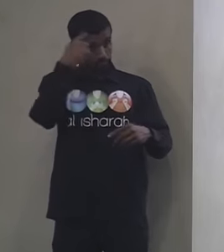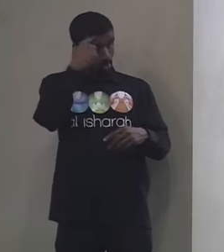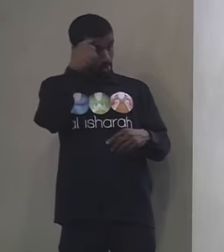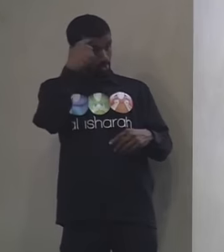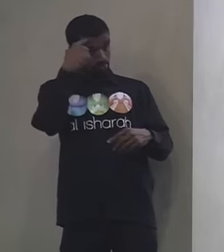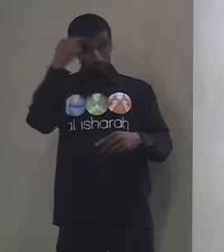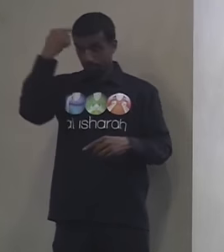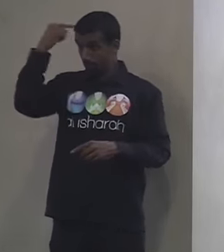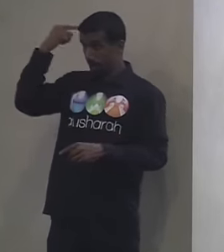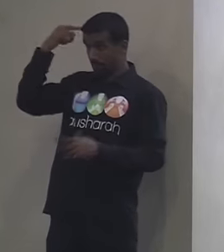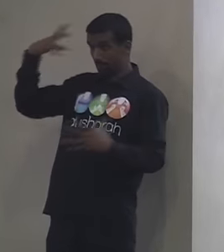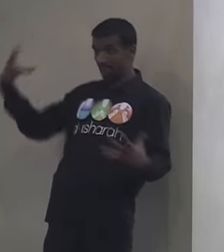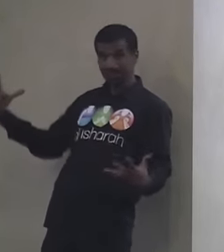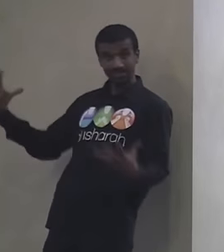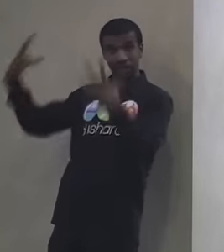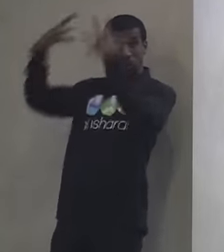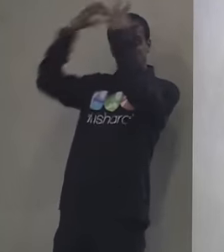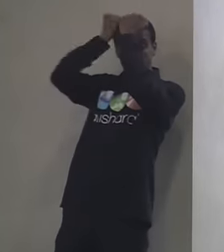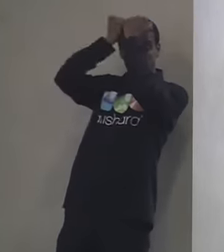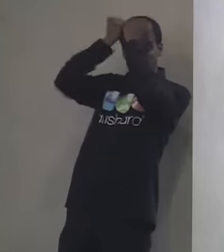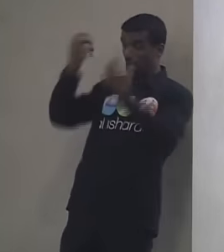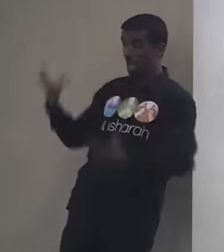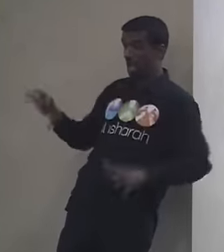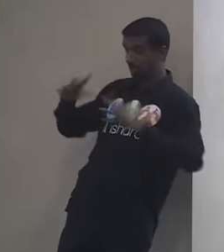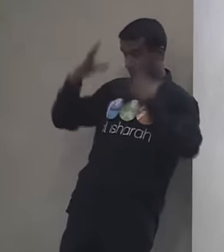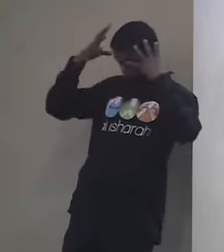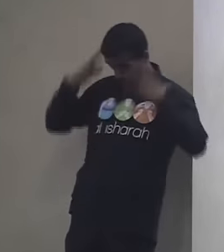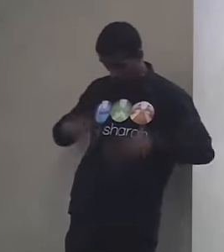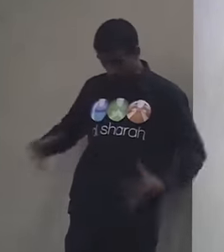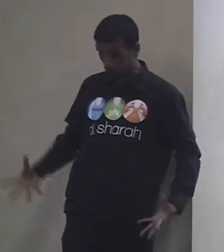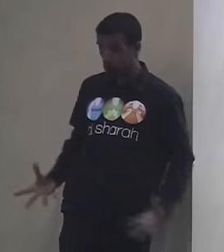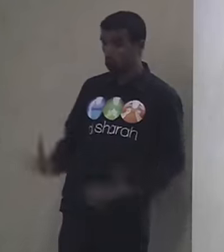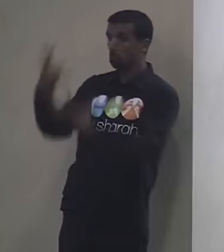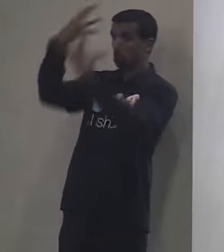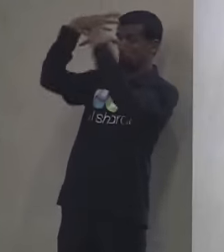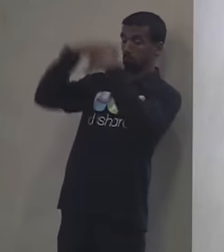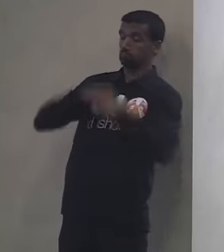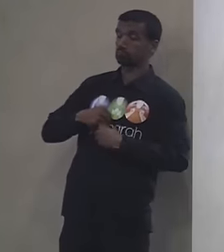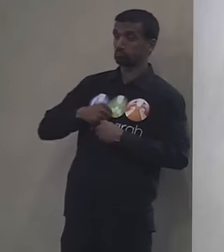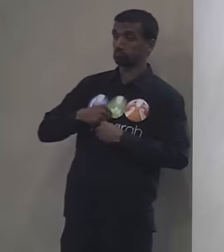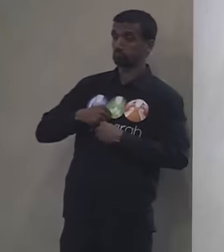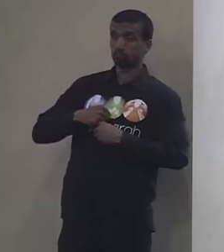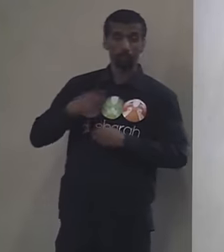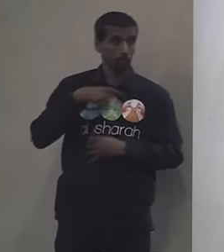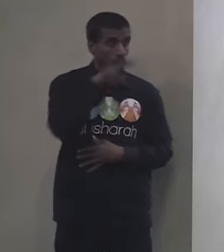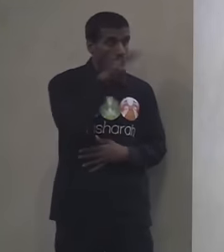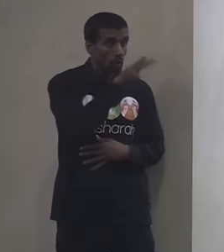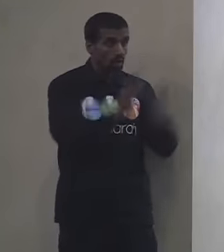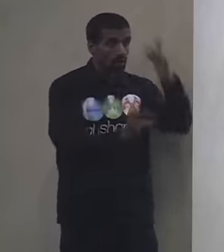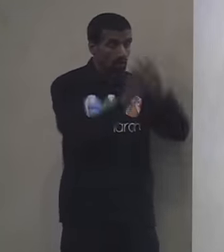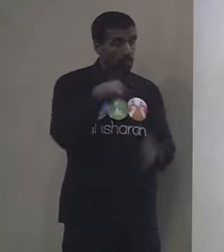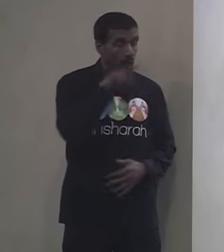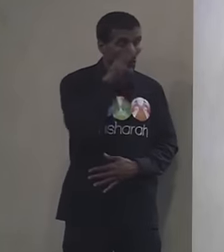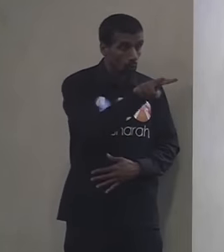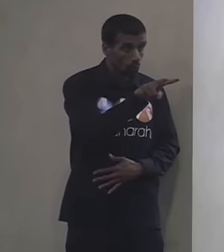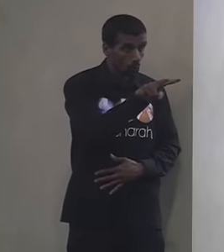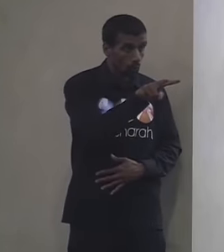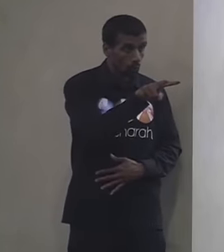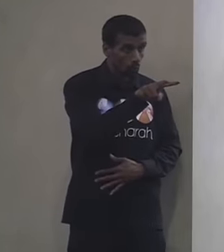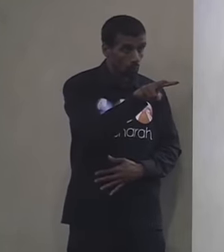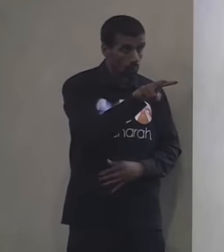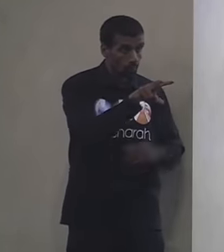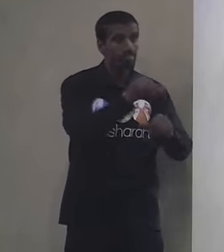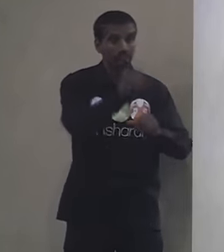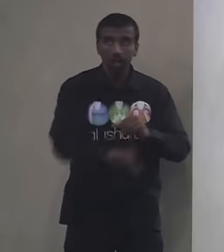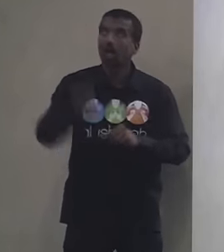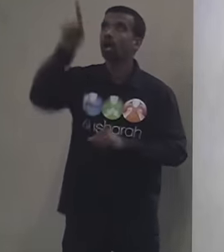mind. It may be even driving you insane. And at that time, Allah will start interrogating you. ثُمَّ لَتُسْأَلُنَّ. Then you